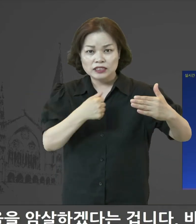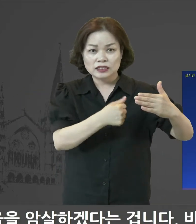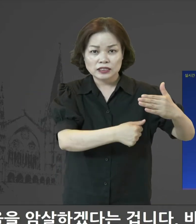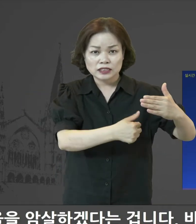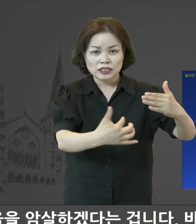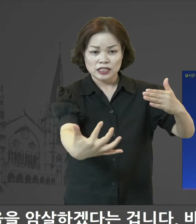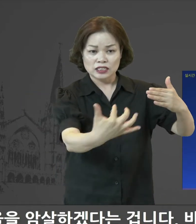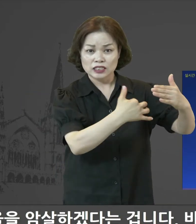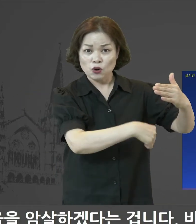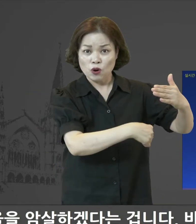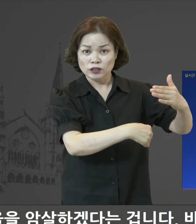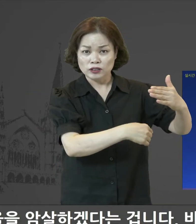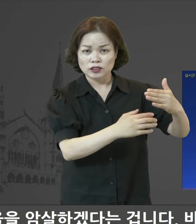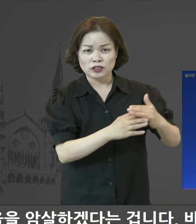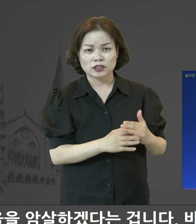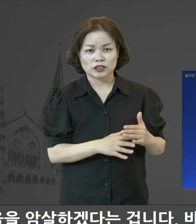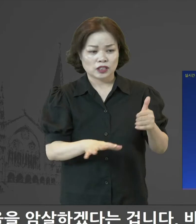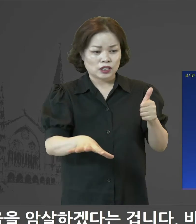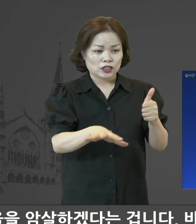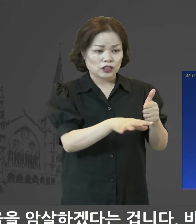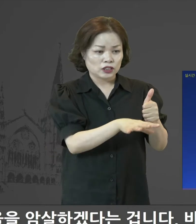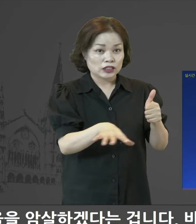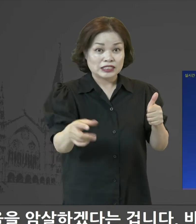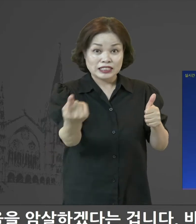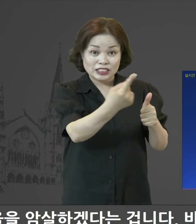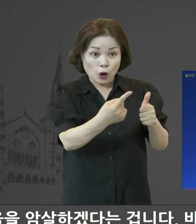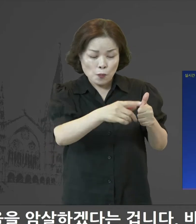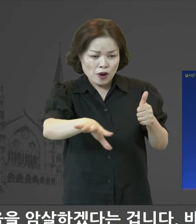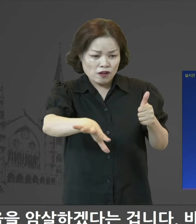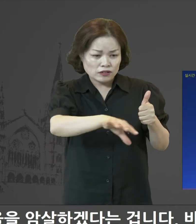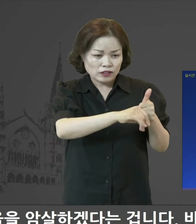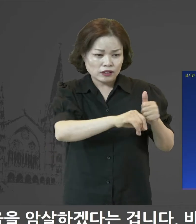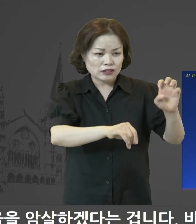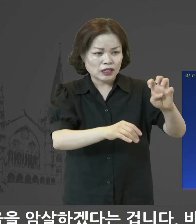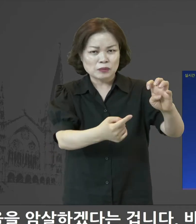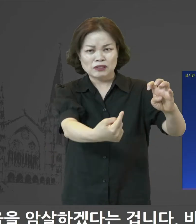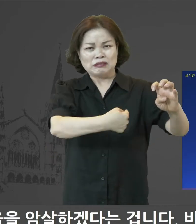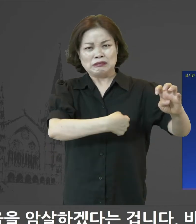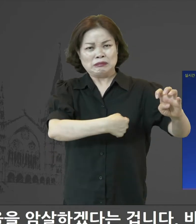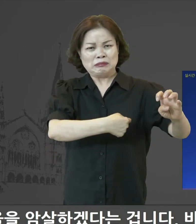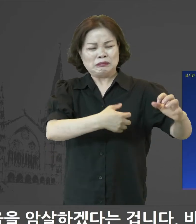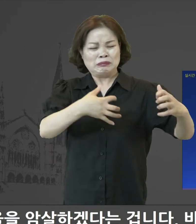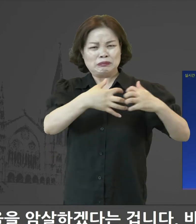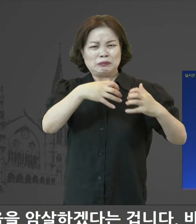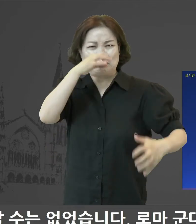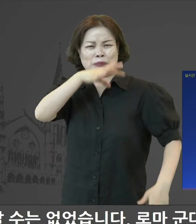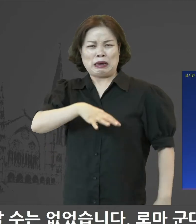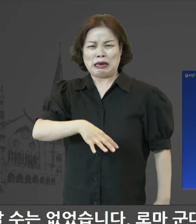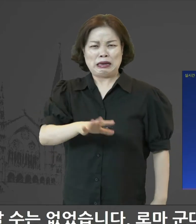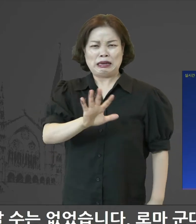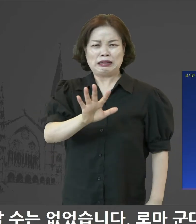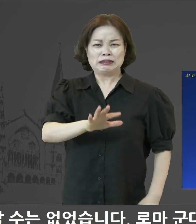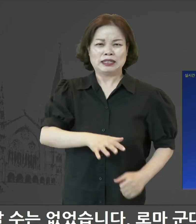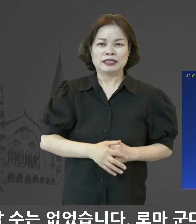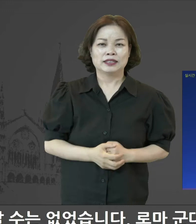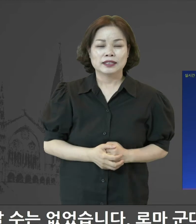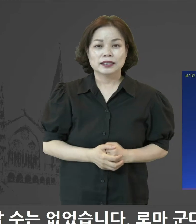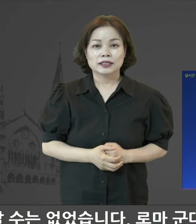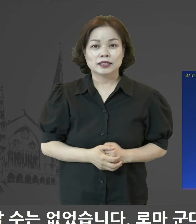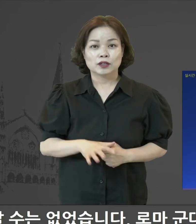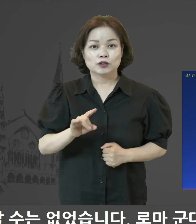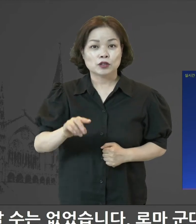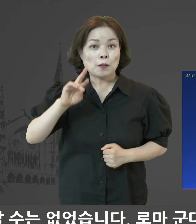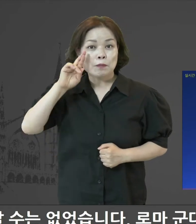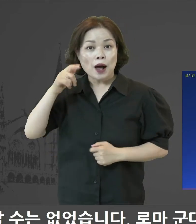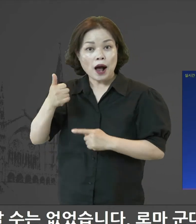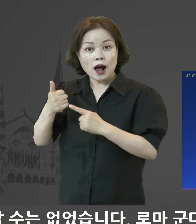군대가 1000명 정도 주둔하고 있는 요새에 이 40명이 들어가서 이 싸움이 되겠습니까? 안 되는 거죠. 그래서 일단